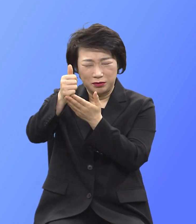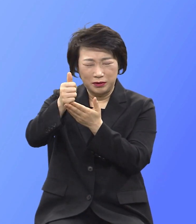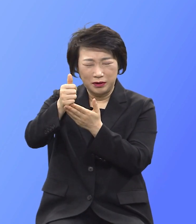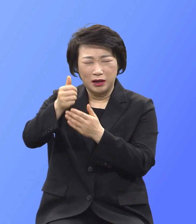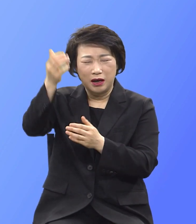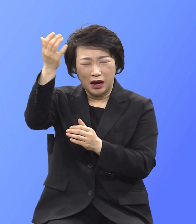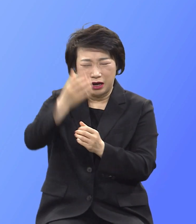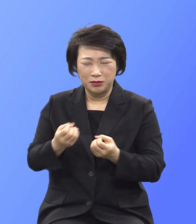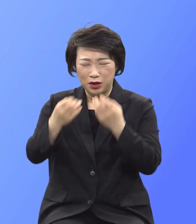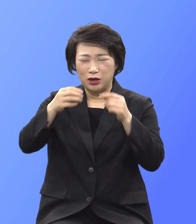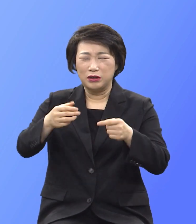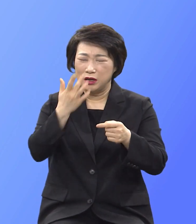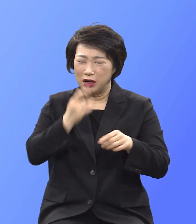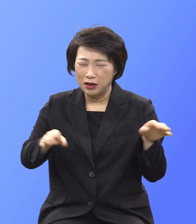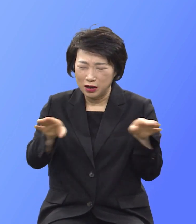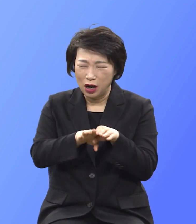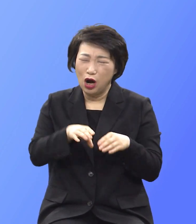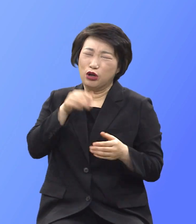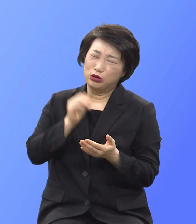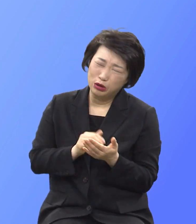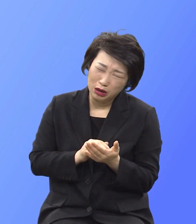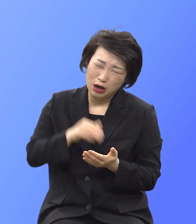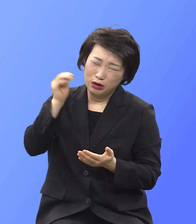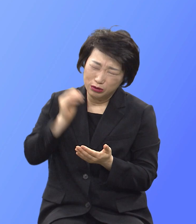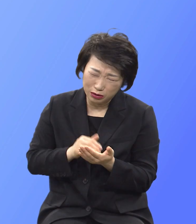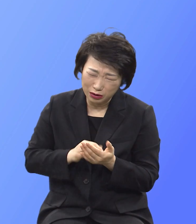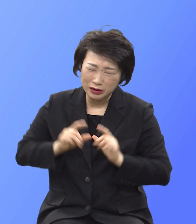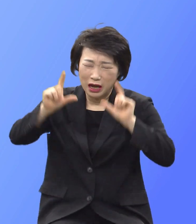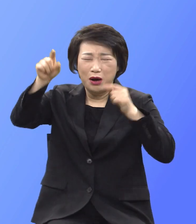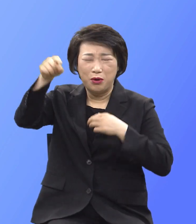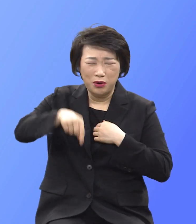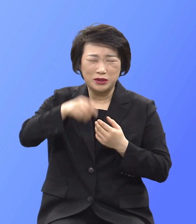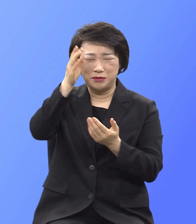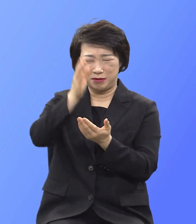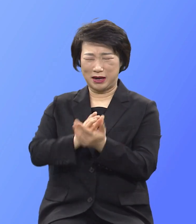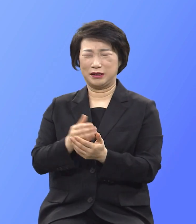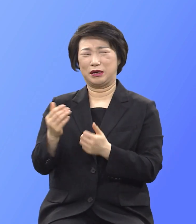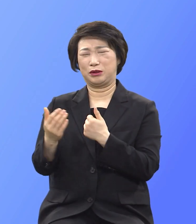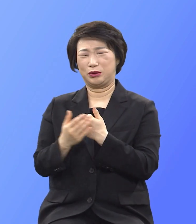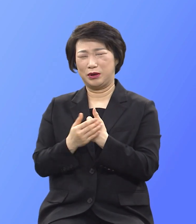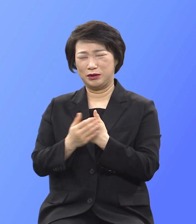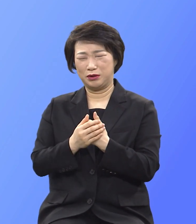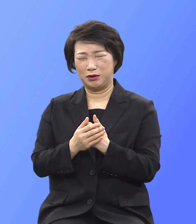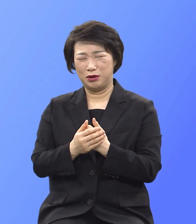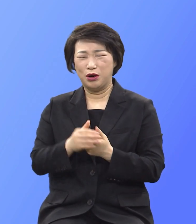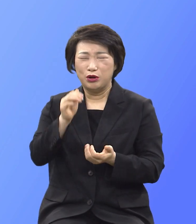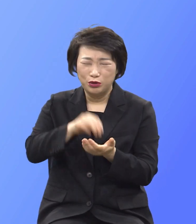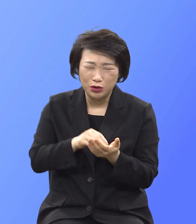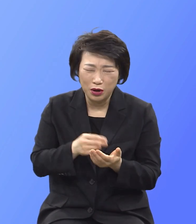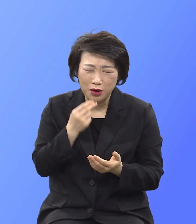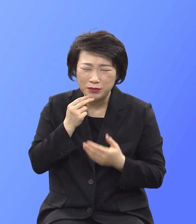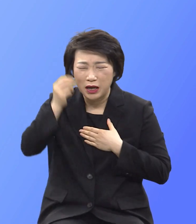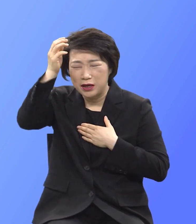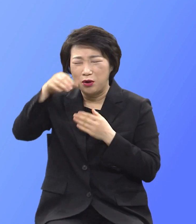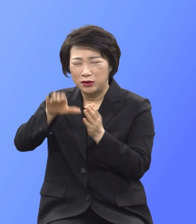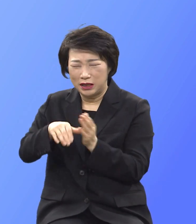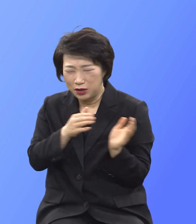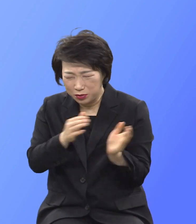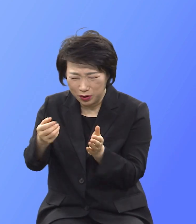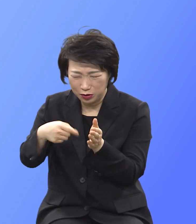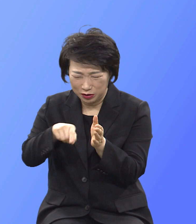참석하지 않냐고 후회할 날이 오지 않게 도와주시옵시고, 후회 없는 영혼의